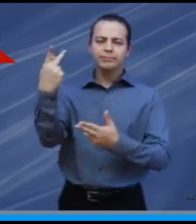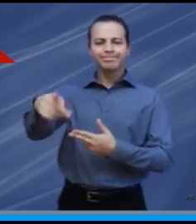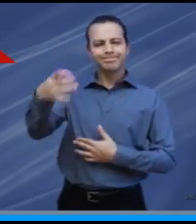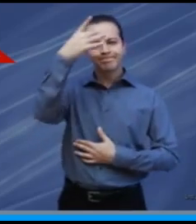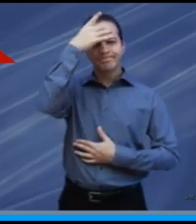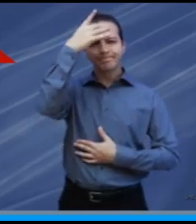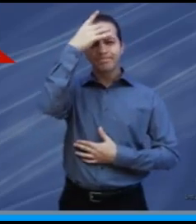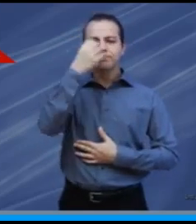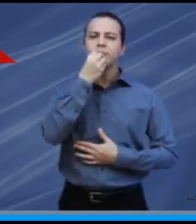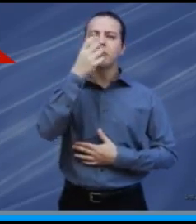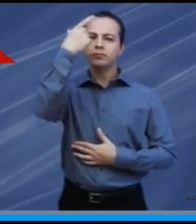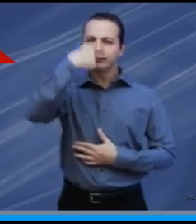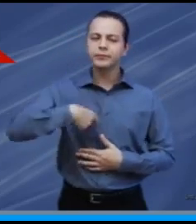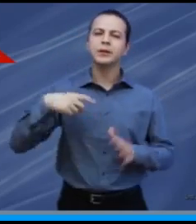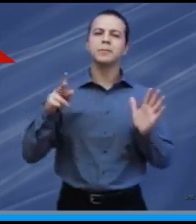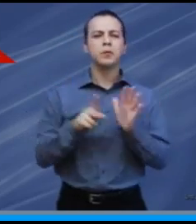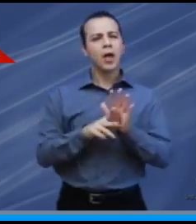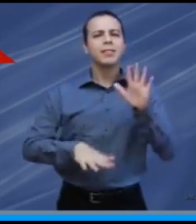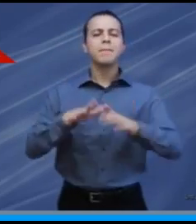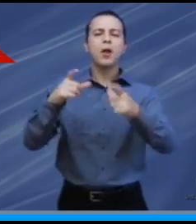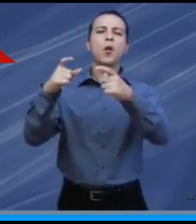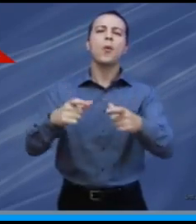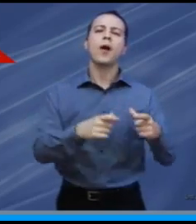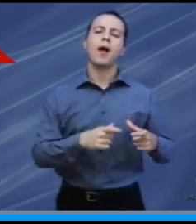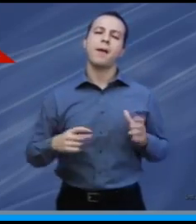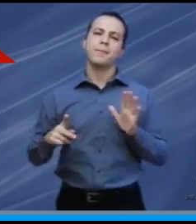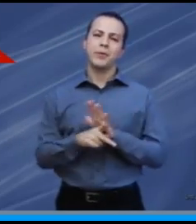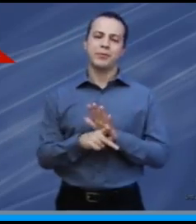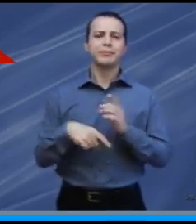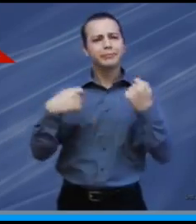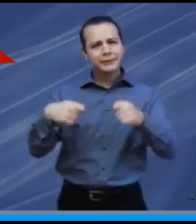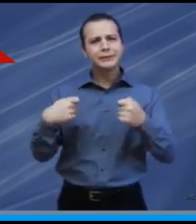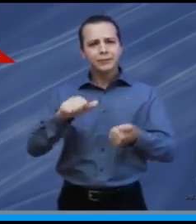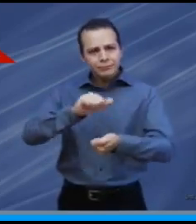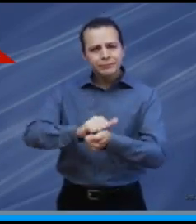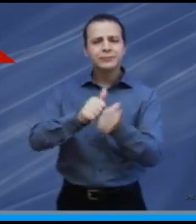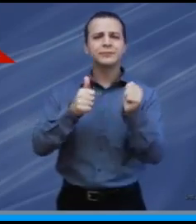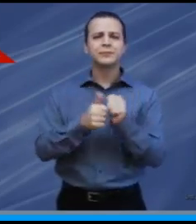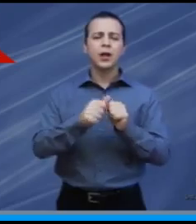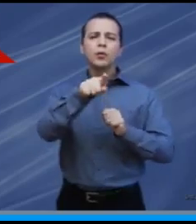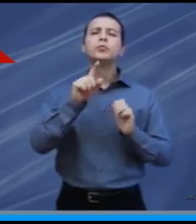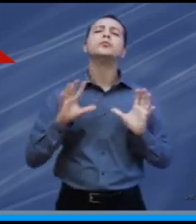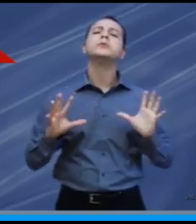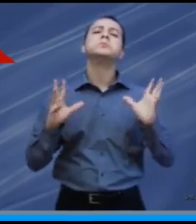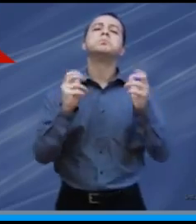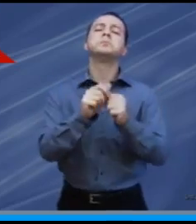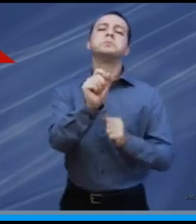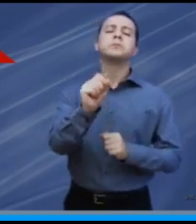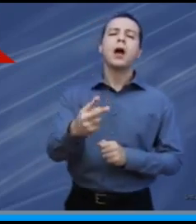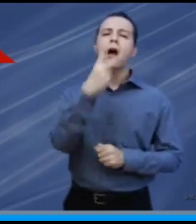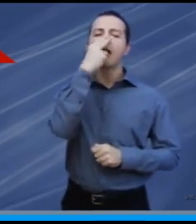senso. Depende do espaço, depende do tamanho, depende do local, sem dúvida. Sim, de um modo geral, você acha